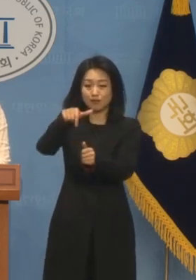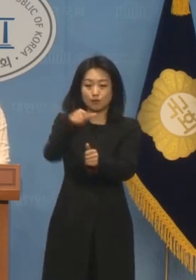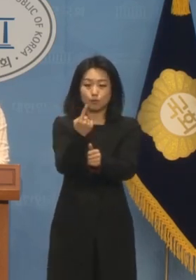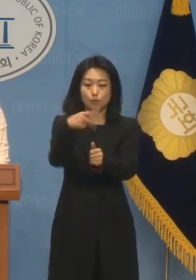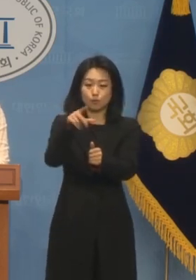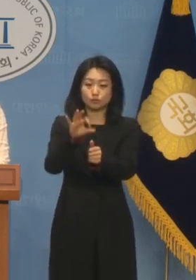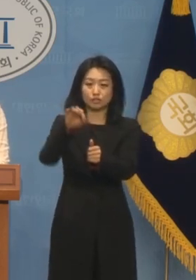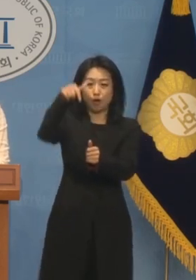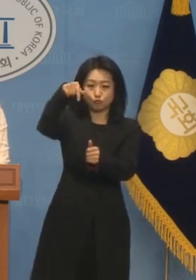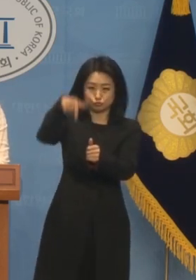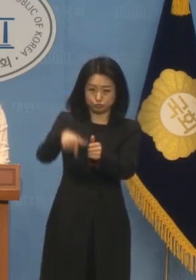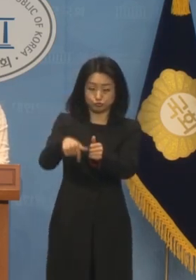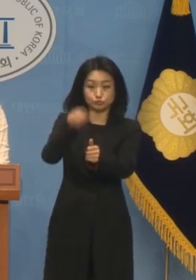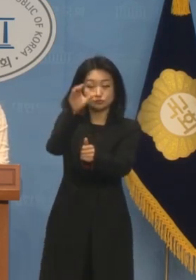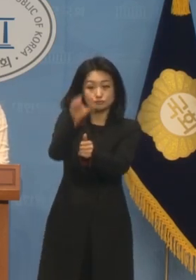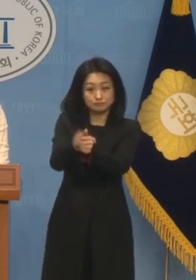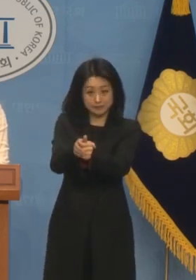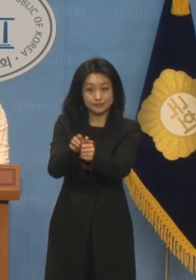씨를 영입했습니다.